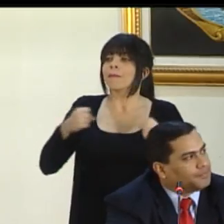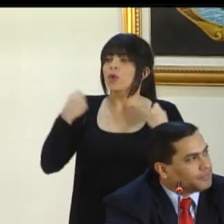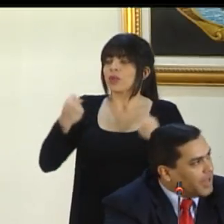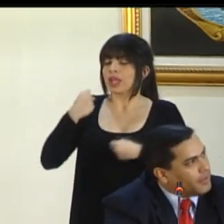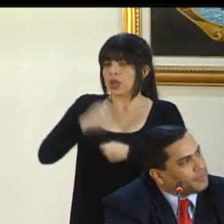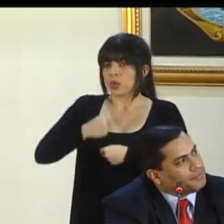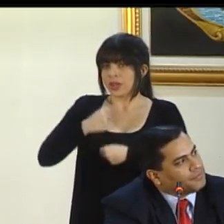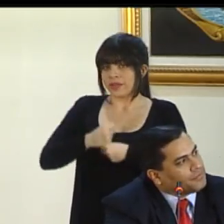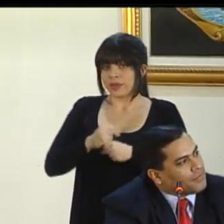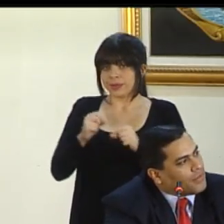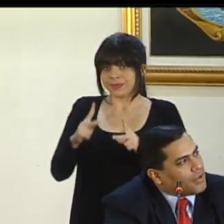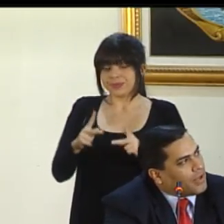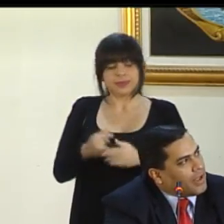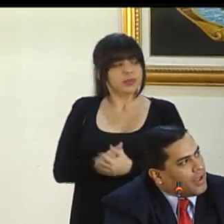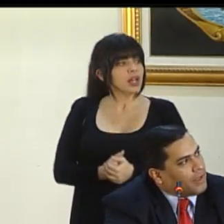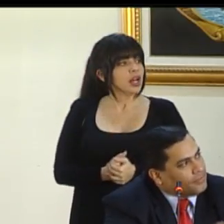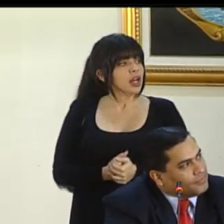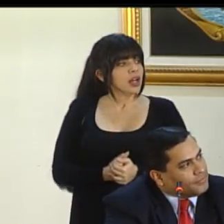Ejecutivo. ¿Okay?